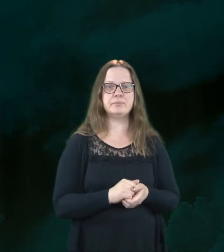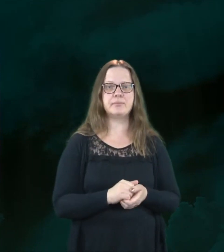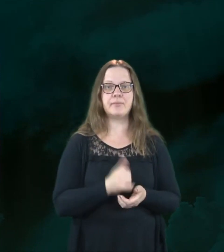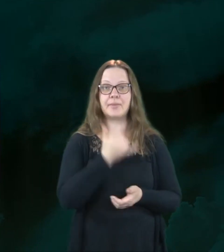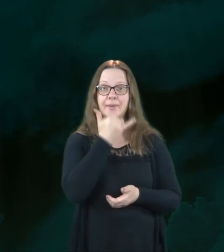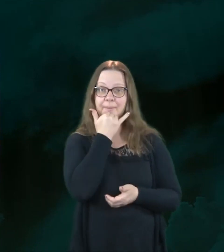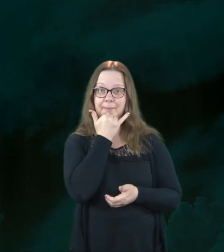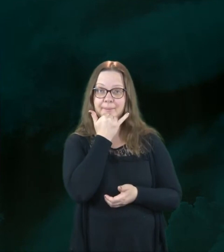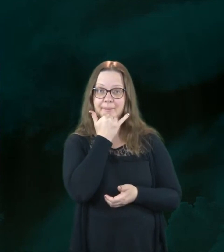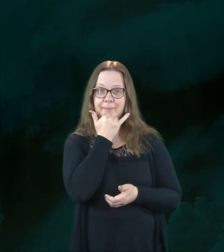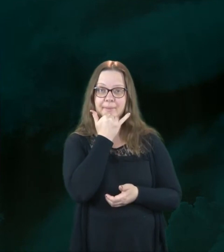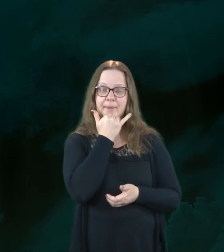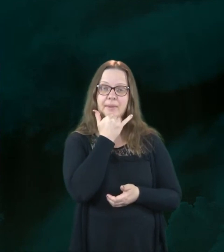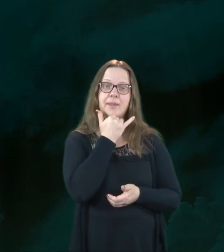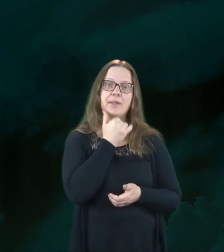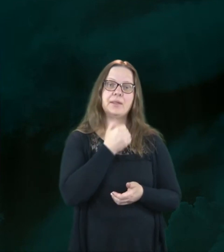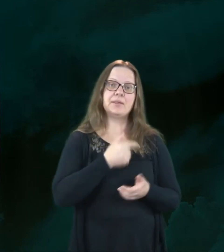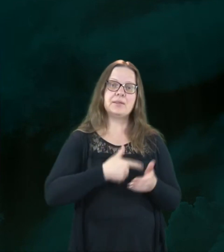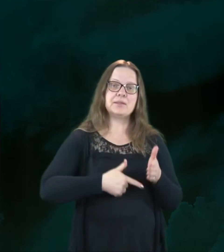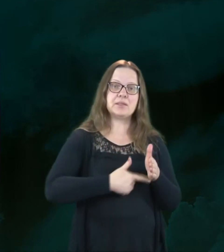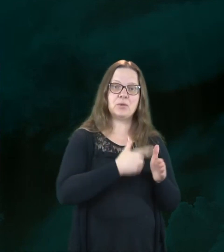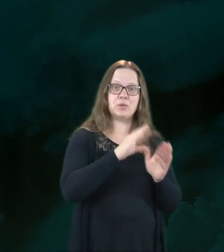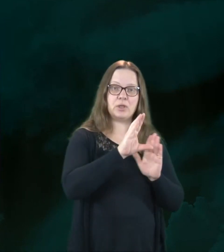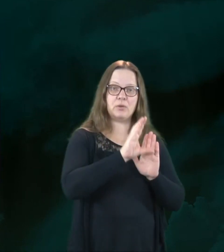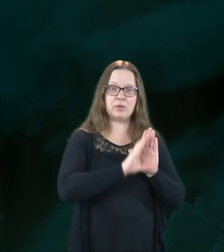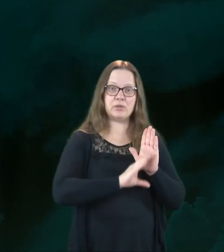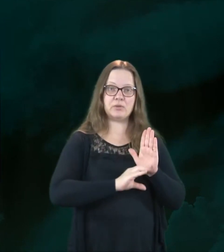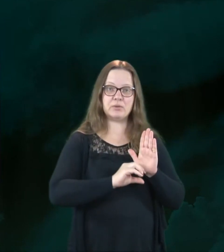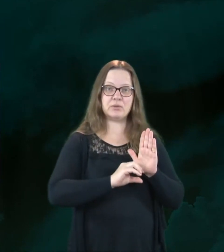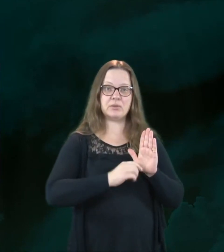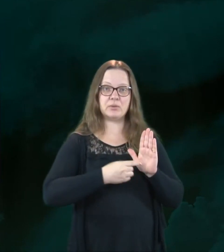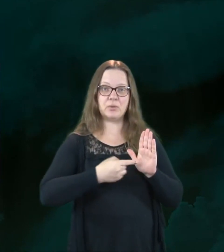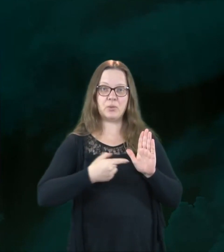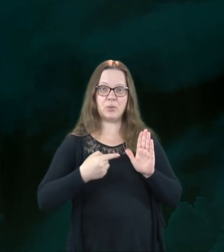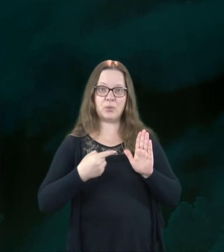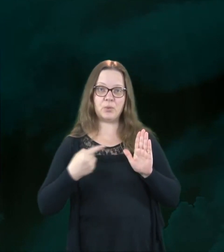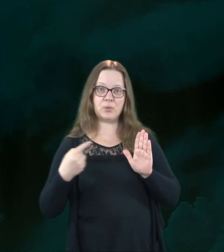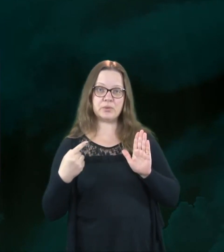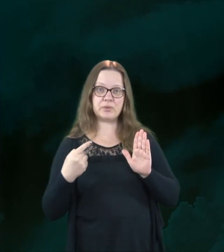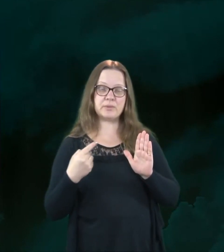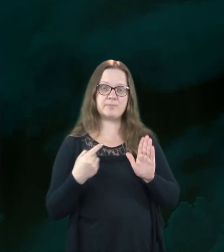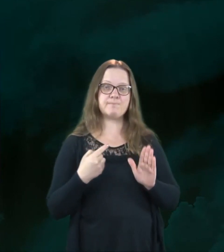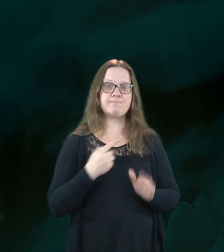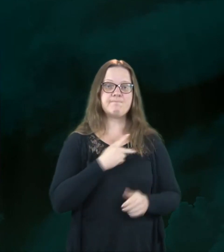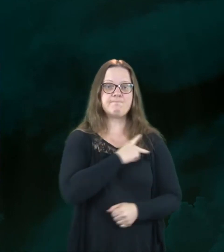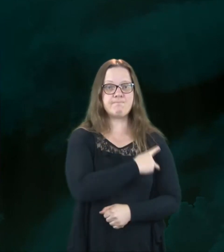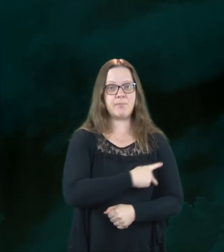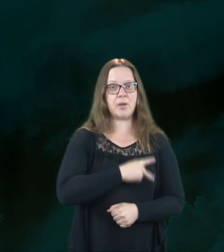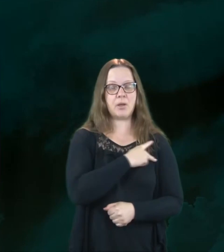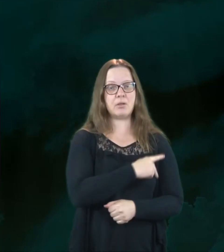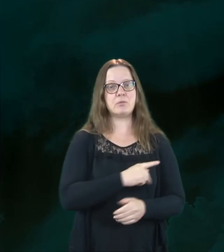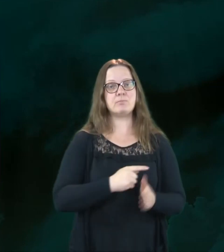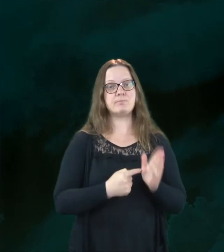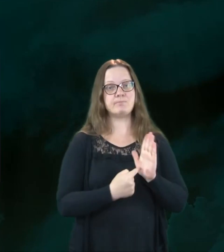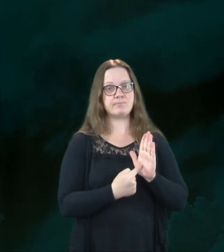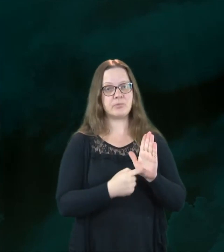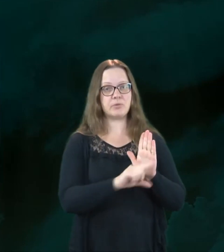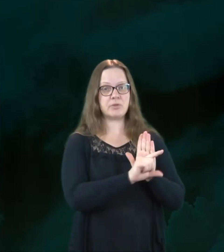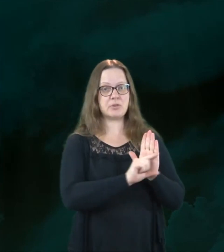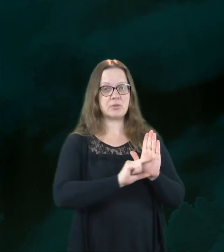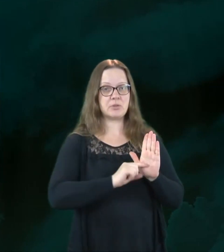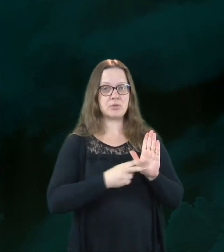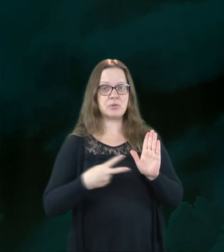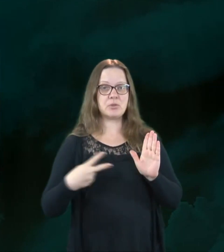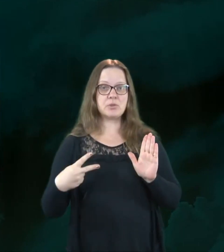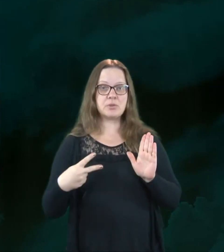vamos ler primeiro o capítulo 11. No capítulo 11, o apóstolo Paulo diz assim, versículo 2, porque